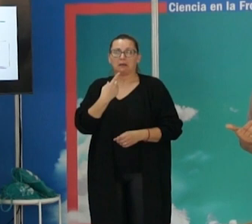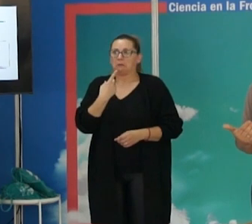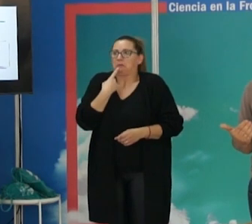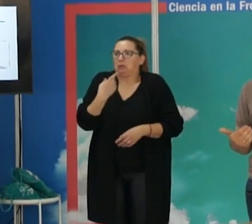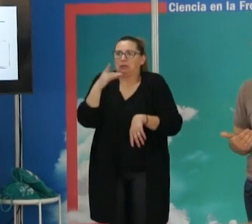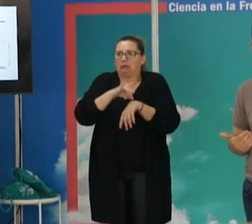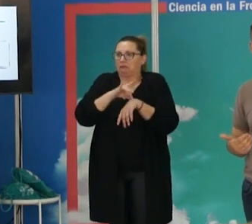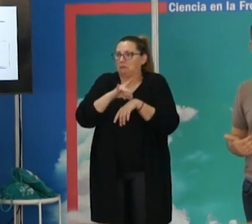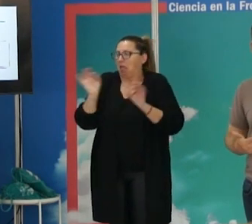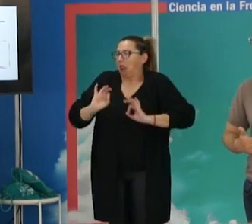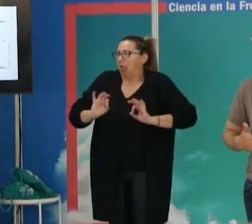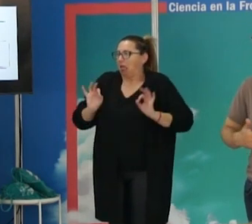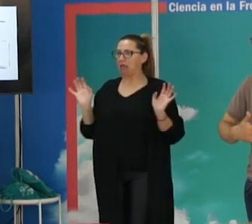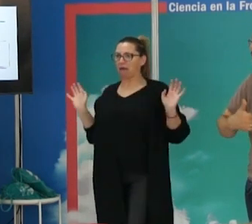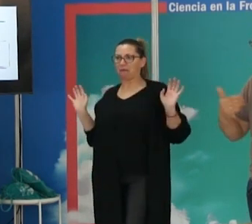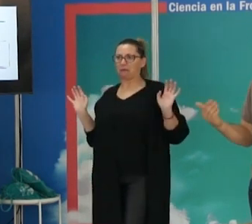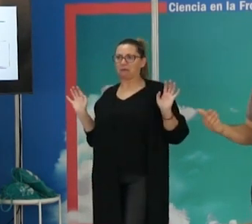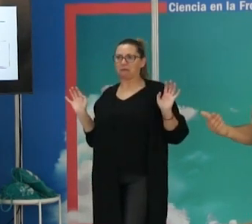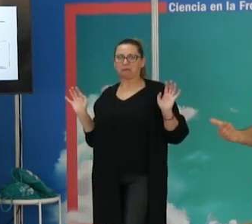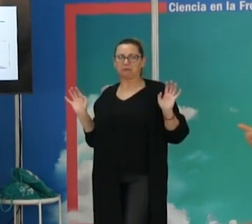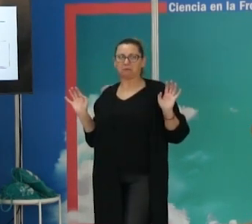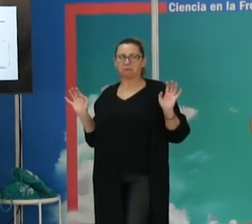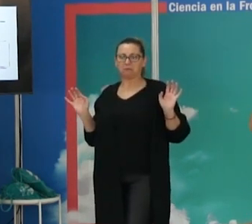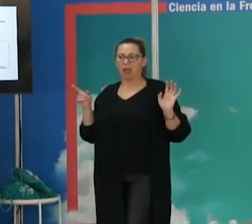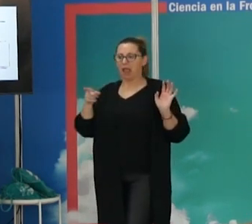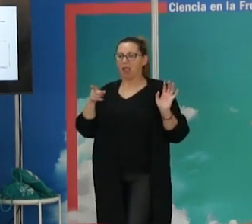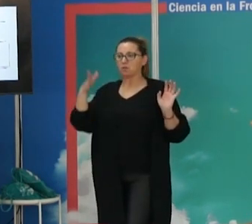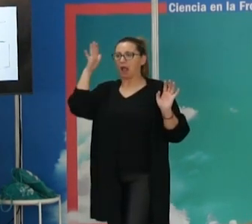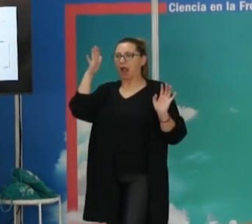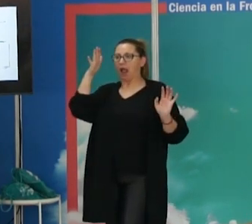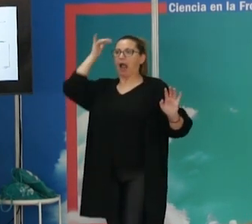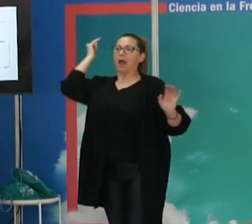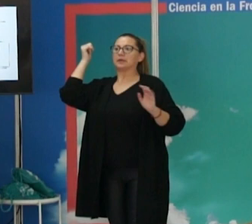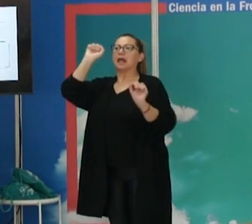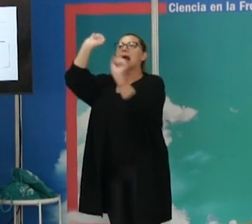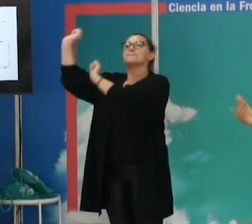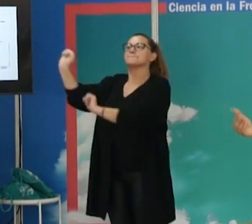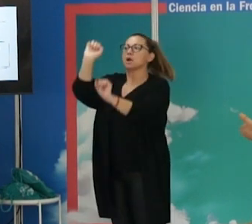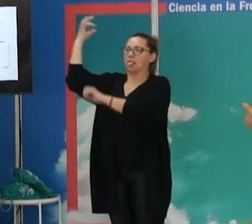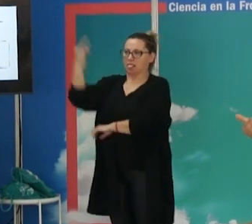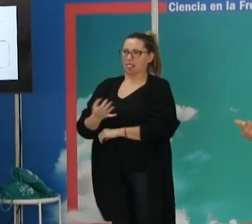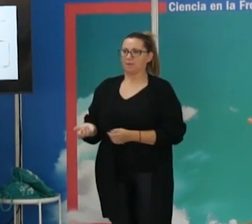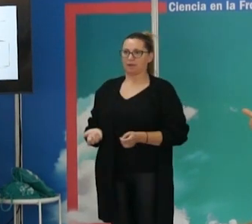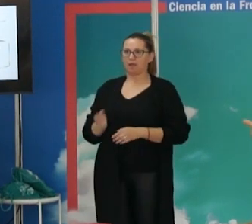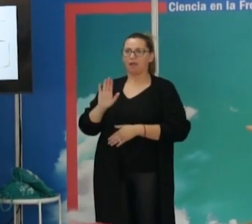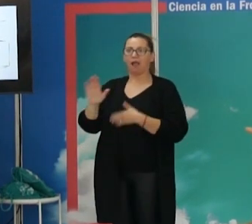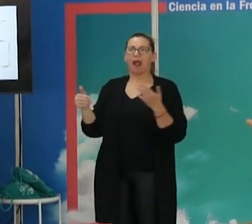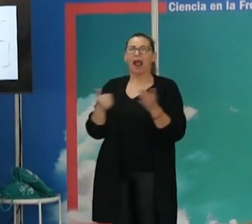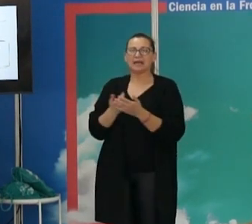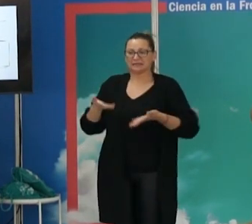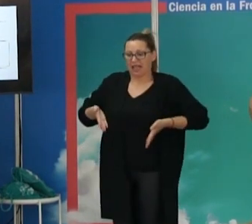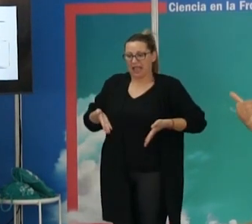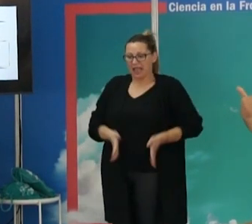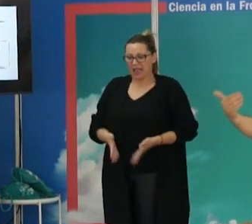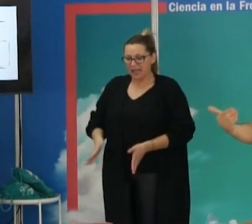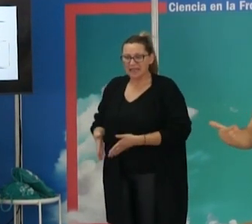tener una enfermedad, tienen pues una cualidad que debe ser protegida, y hasta el punto de querer tener hijos